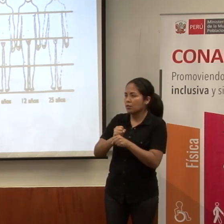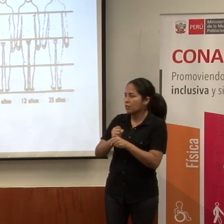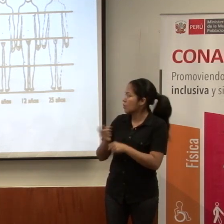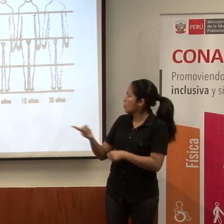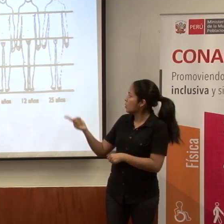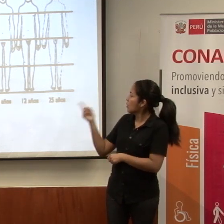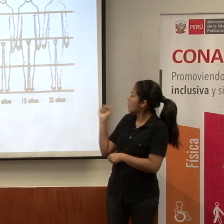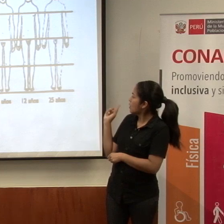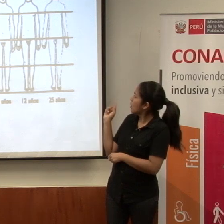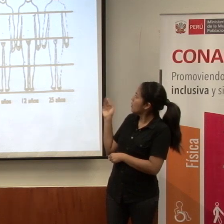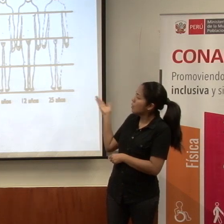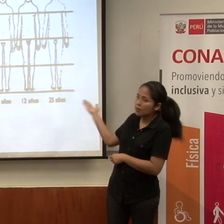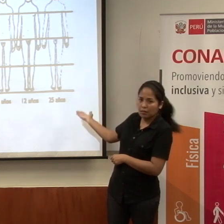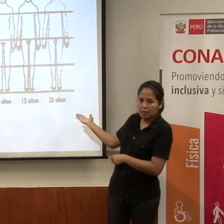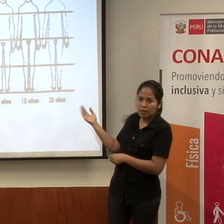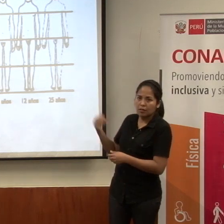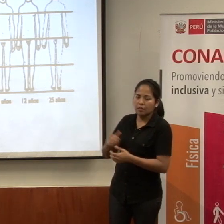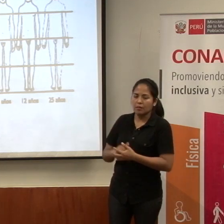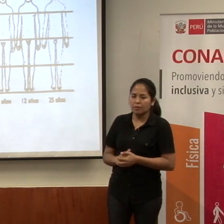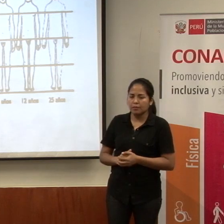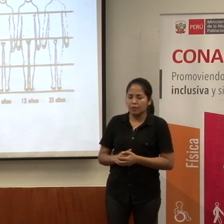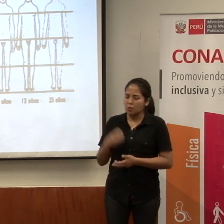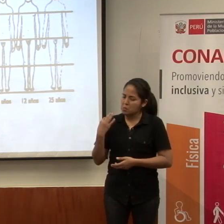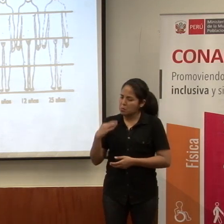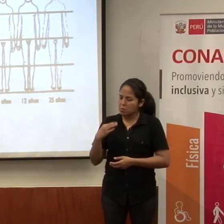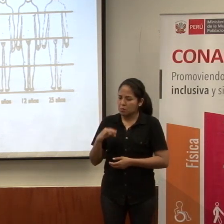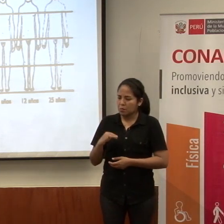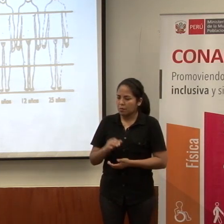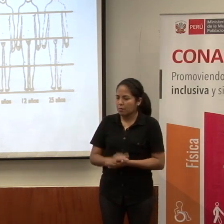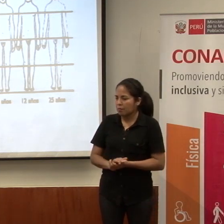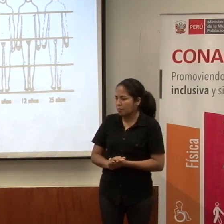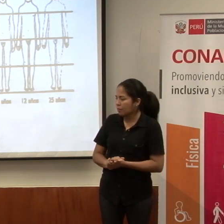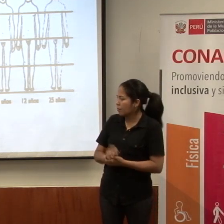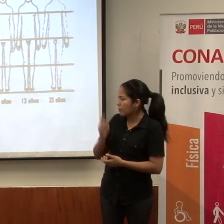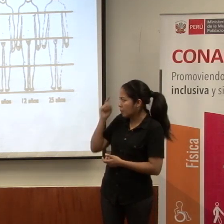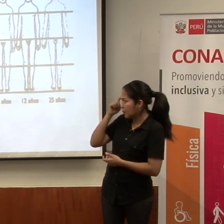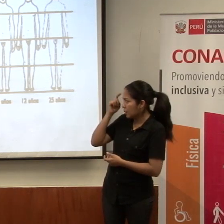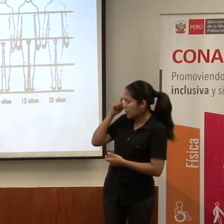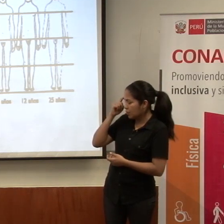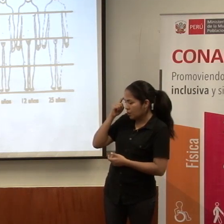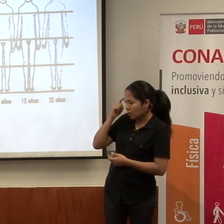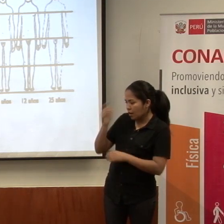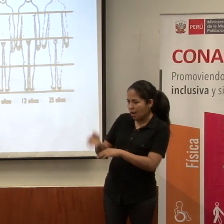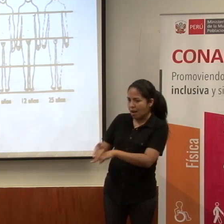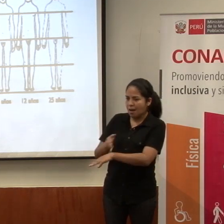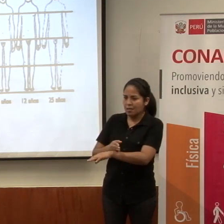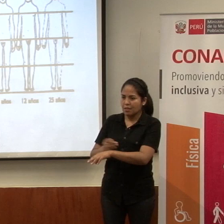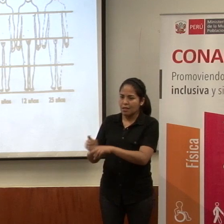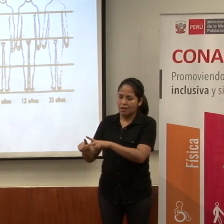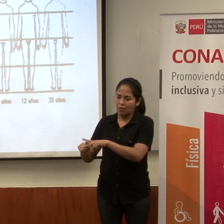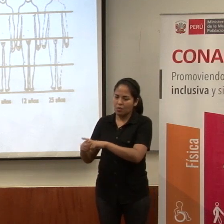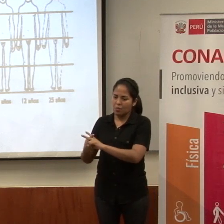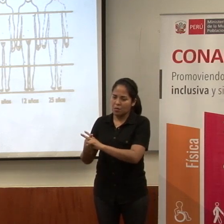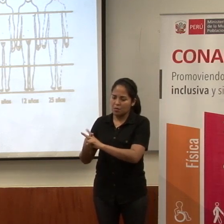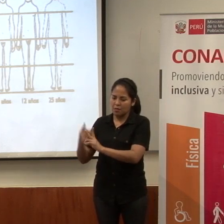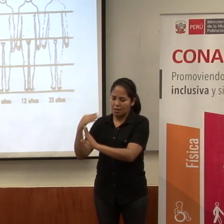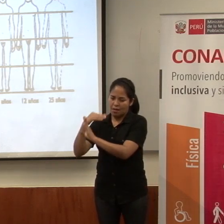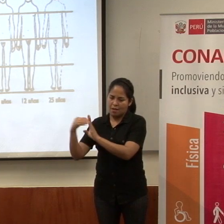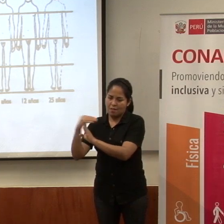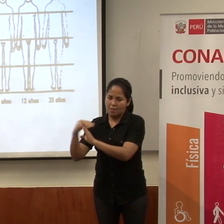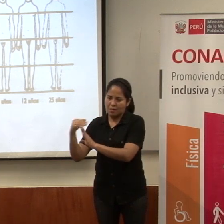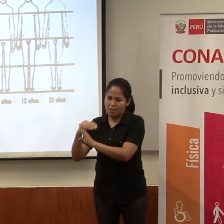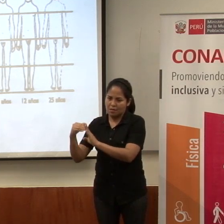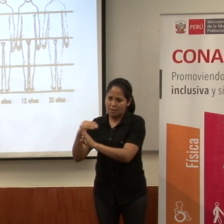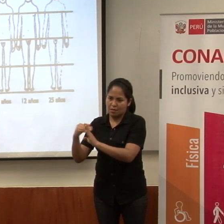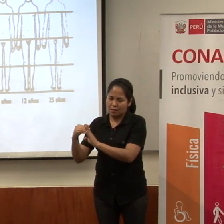el del extremo derecho. Y yo siempre digo que al comienzo somos la mitad del cuerpo a los